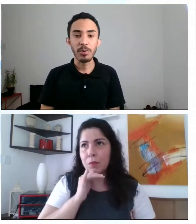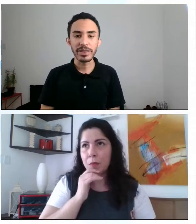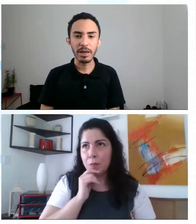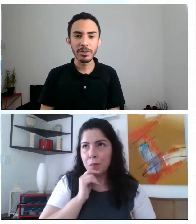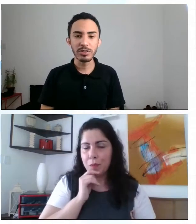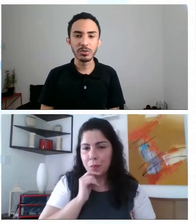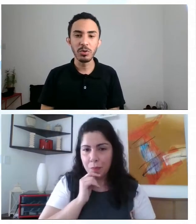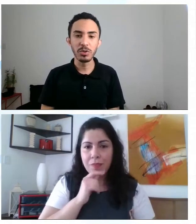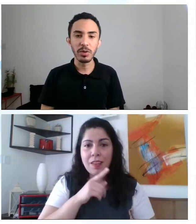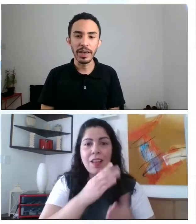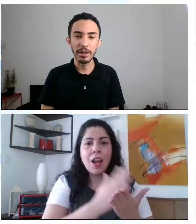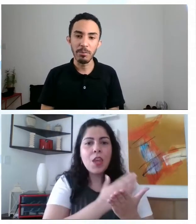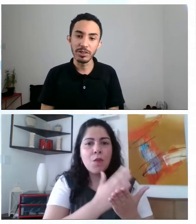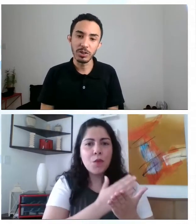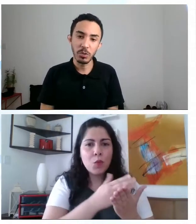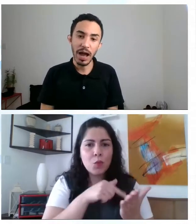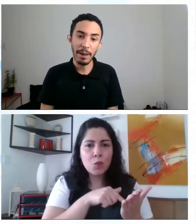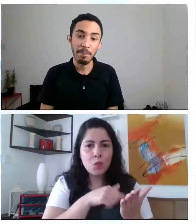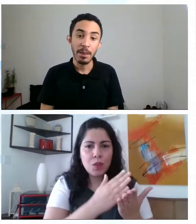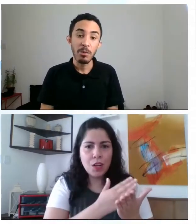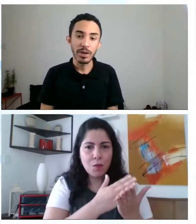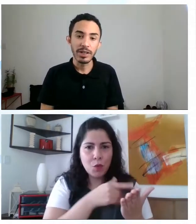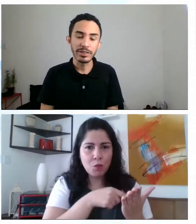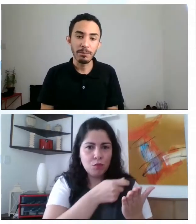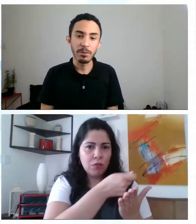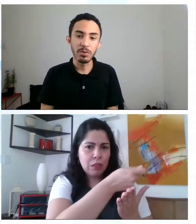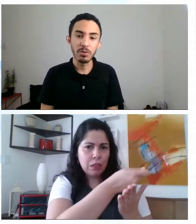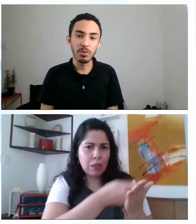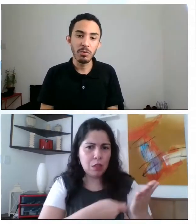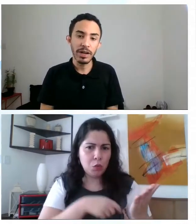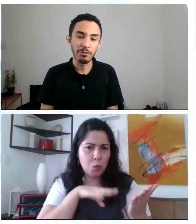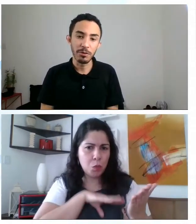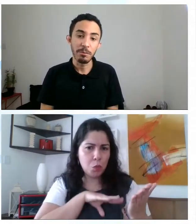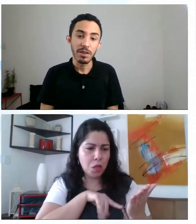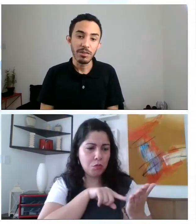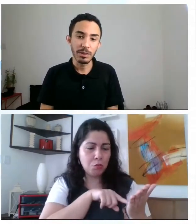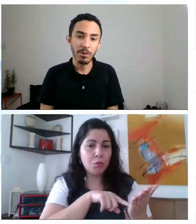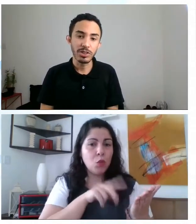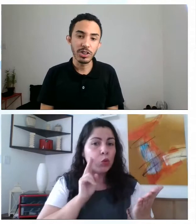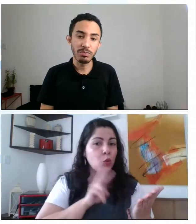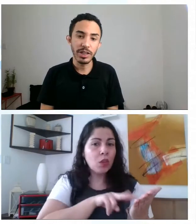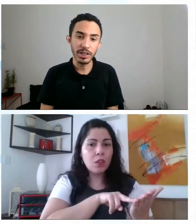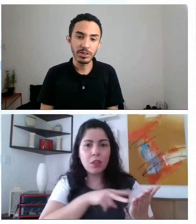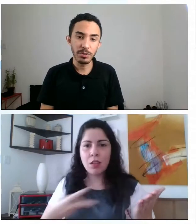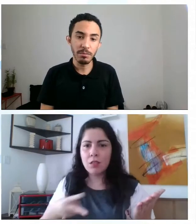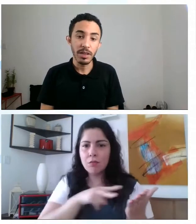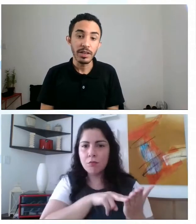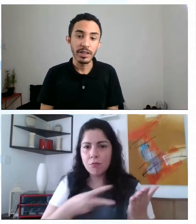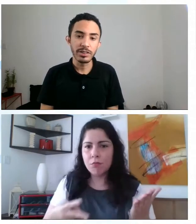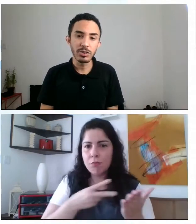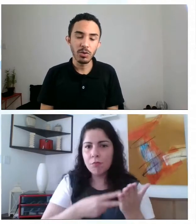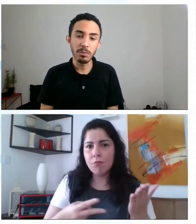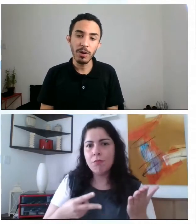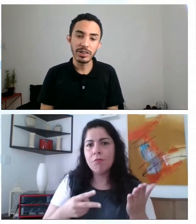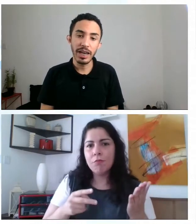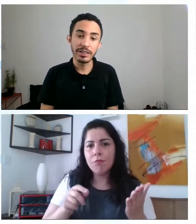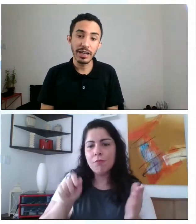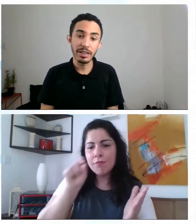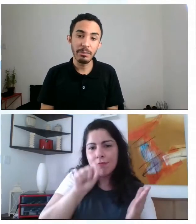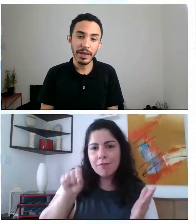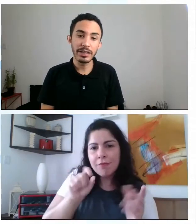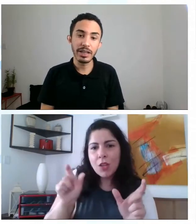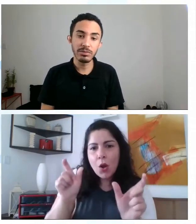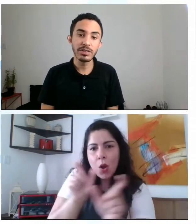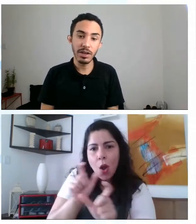Então, o intérprete surdo, ele pode atuar, por exemplo, num livro. Você pode ter um texto e esse surdo pode